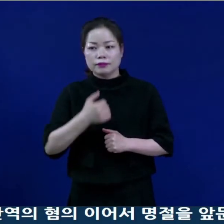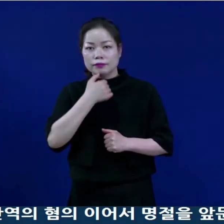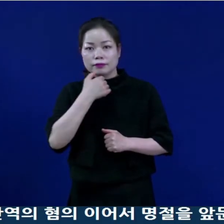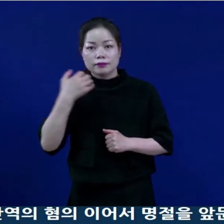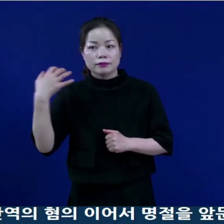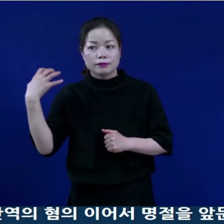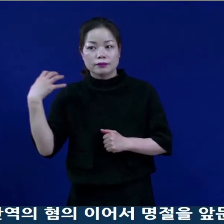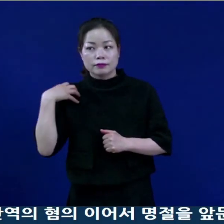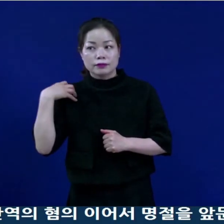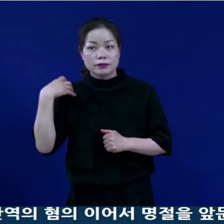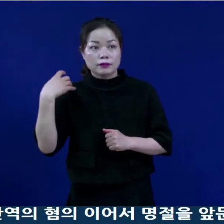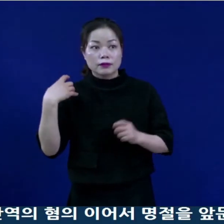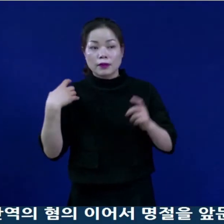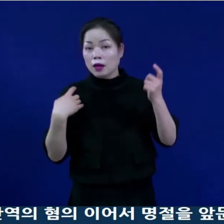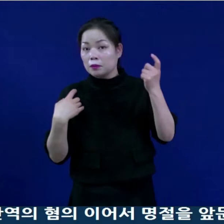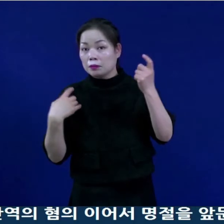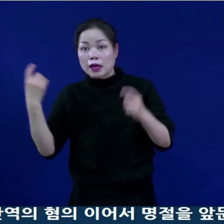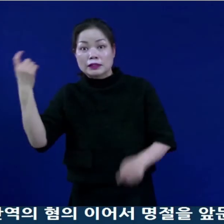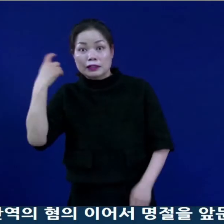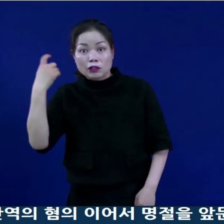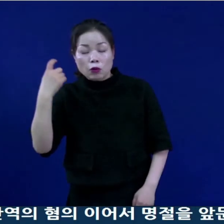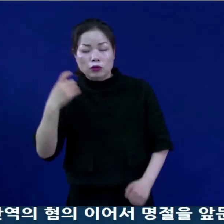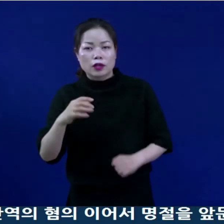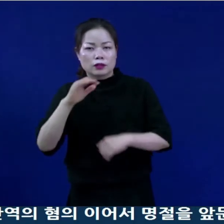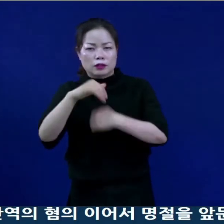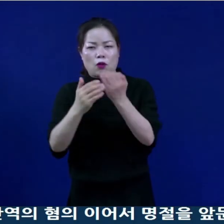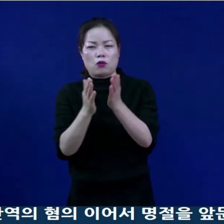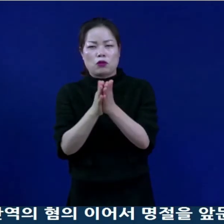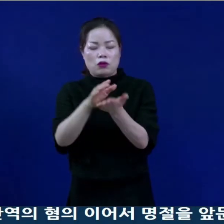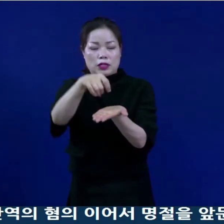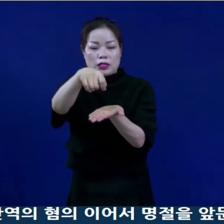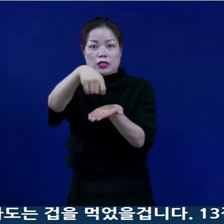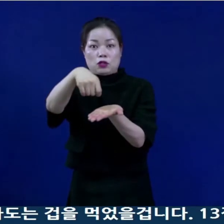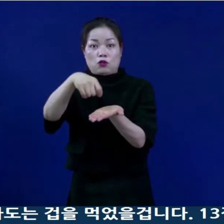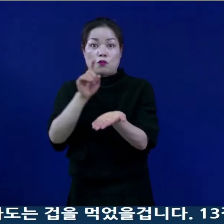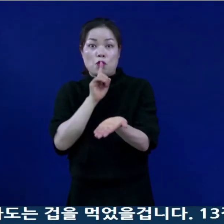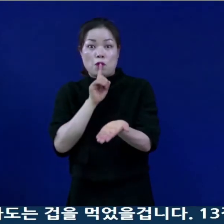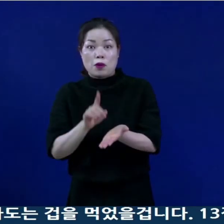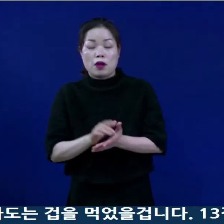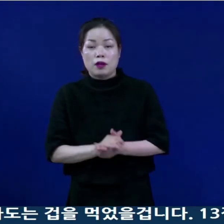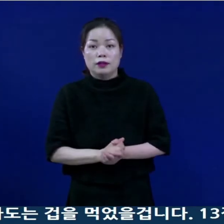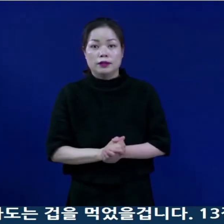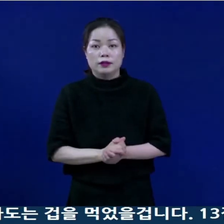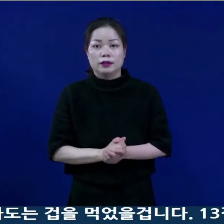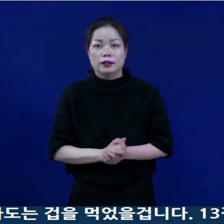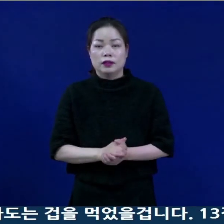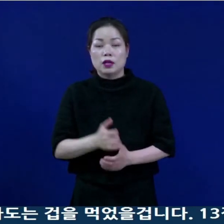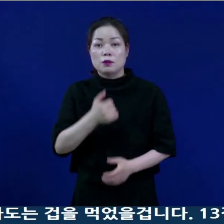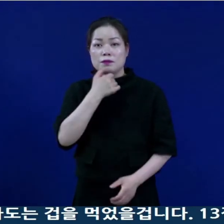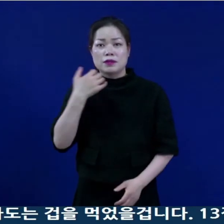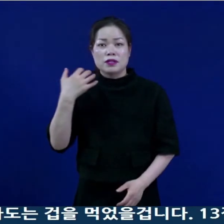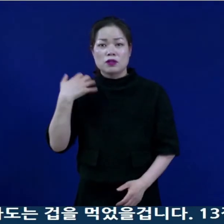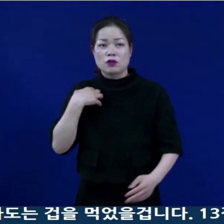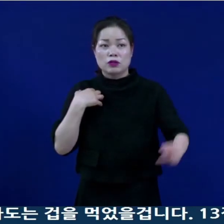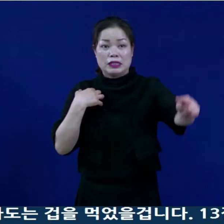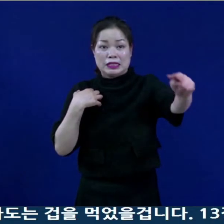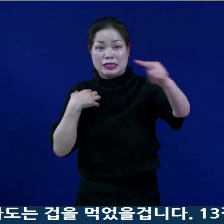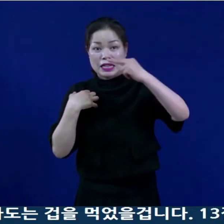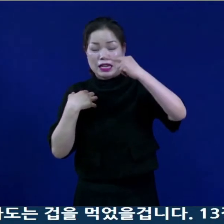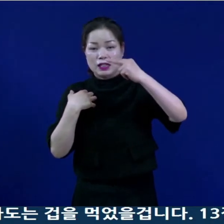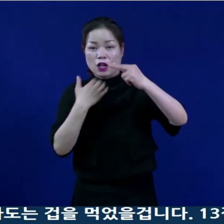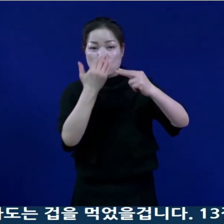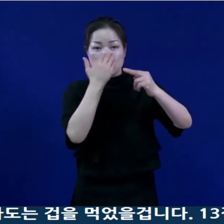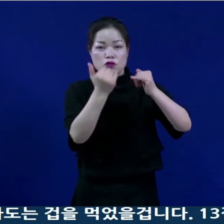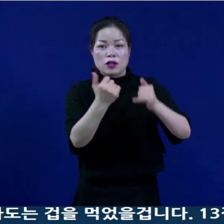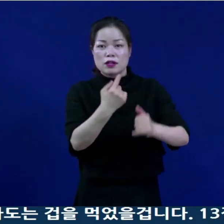그 말을 들었다라고 성경은 기록하고 있습니다. 무슨 말입니까? 빌라도를 향한 유대인들의 그